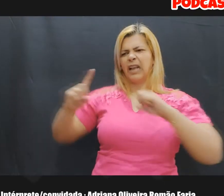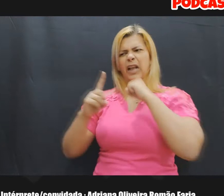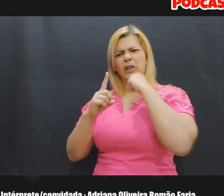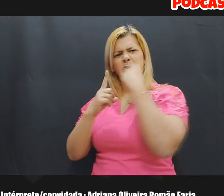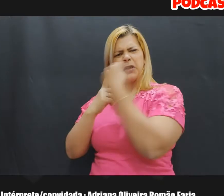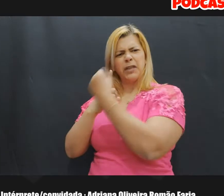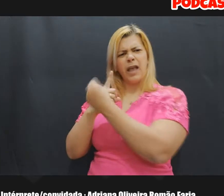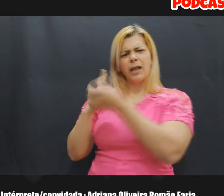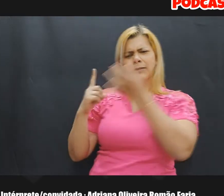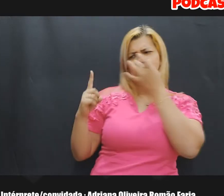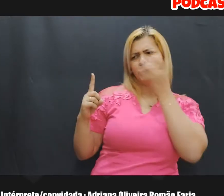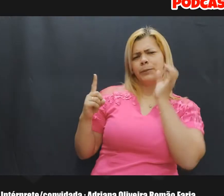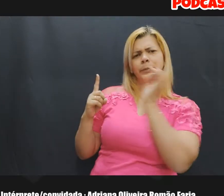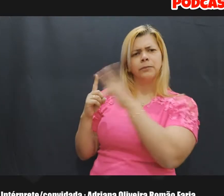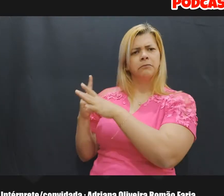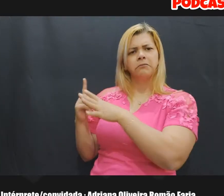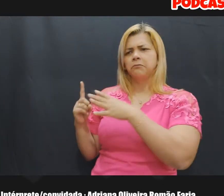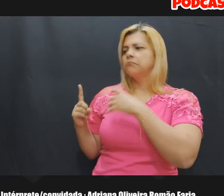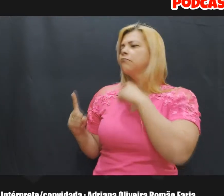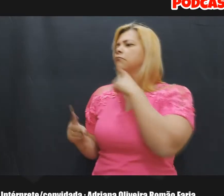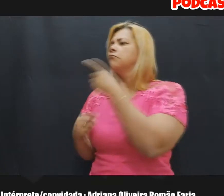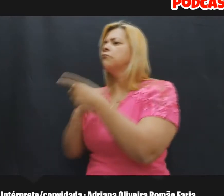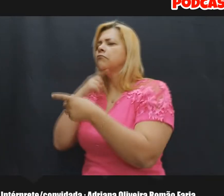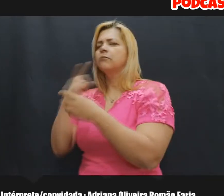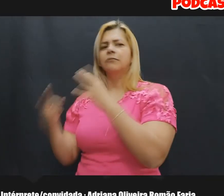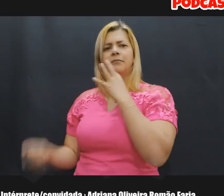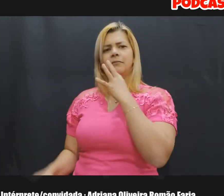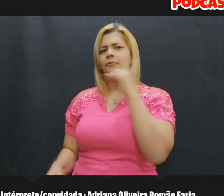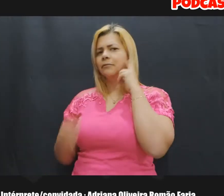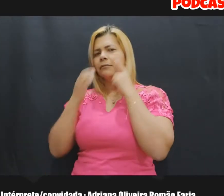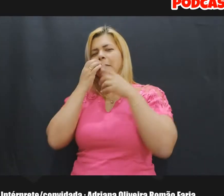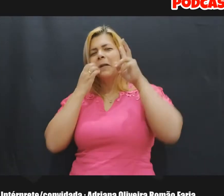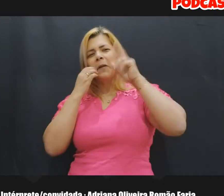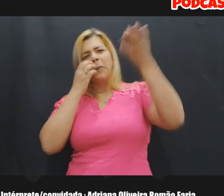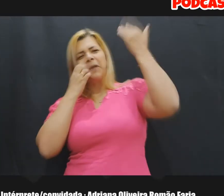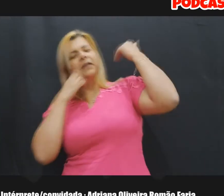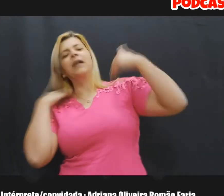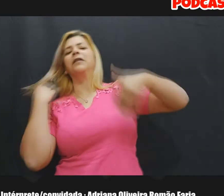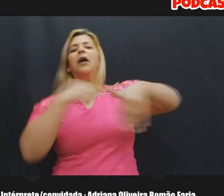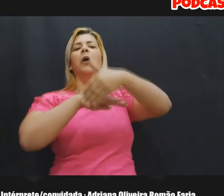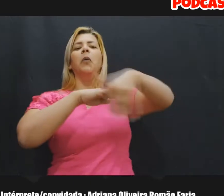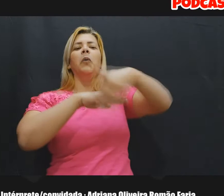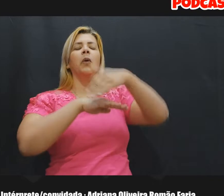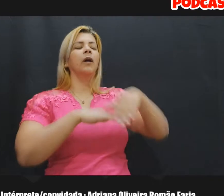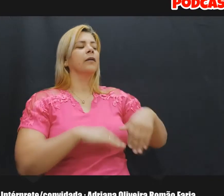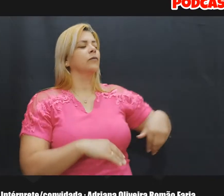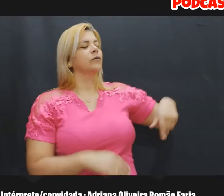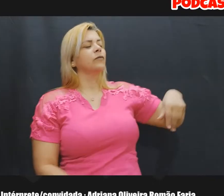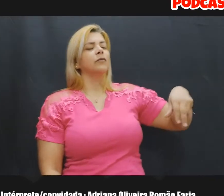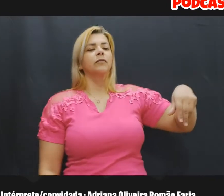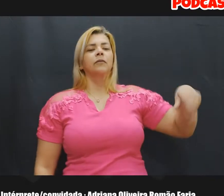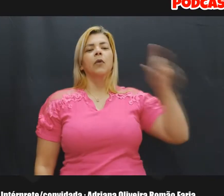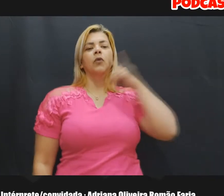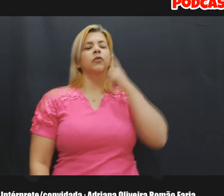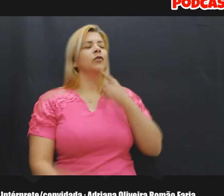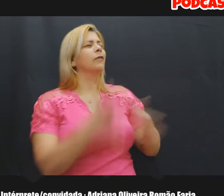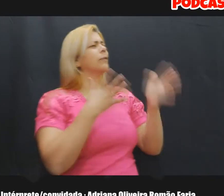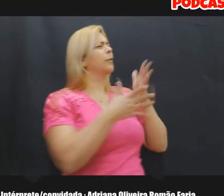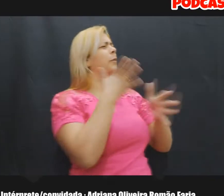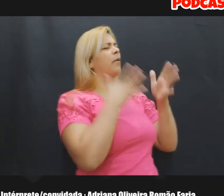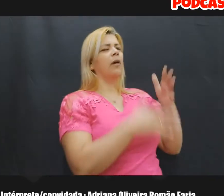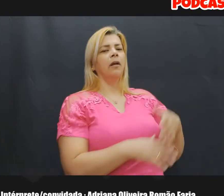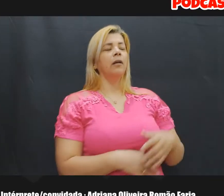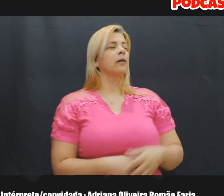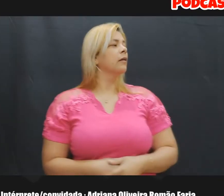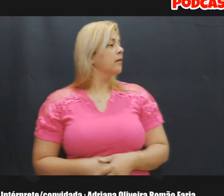sociedade. Porque ninguém conhecia um surdo, lembra? A gente passava na rua, às vezes via um surdo gesticulando,